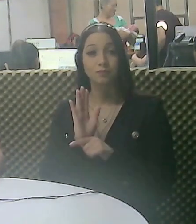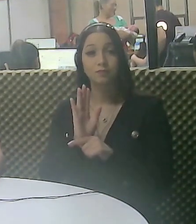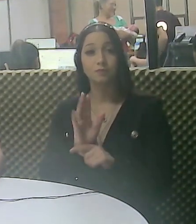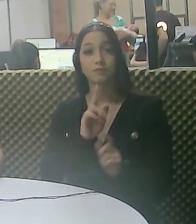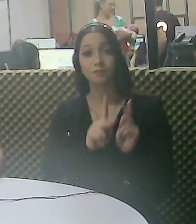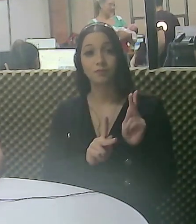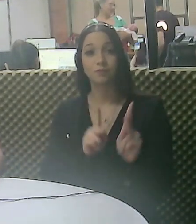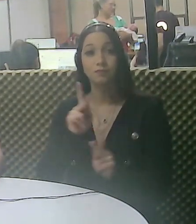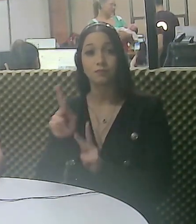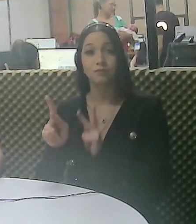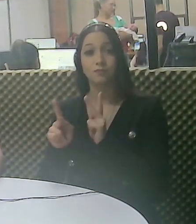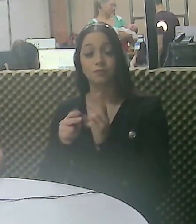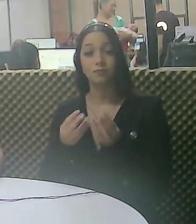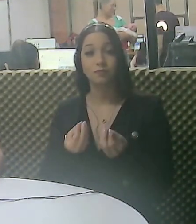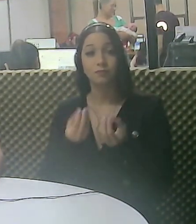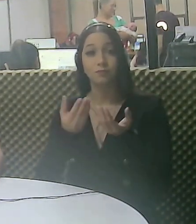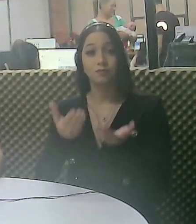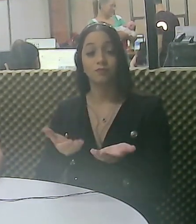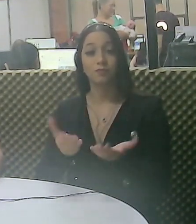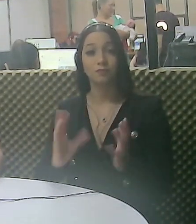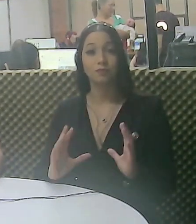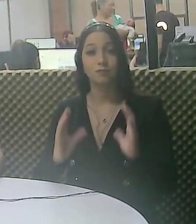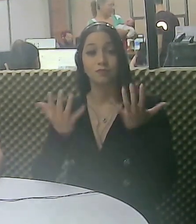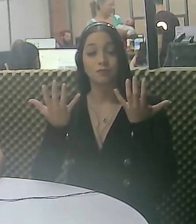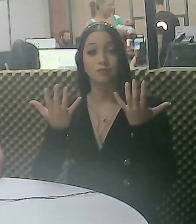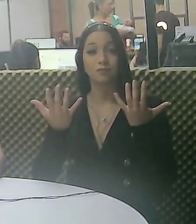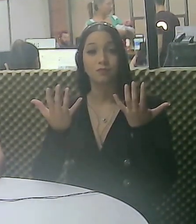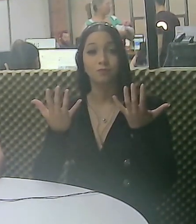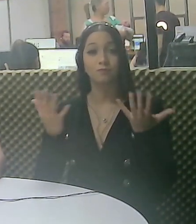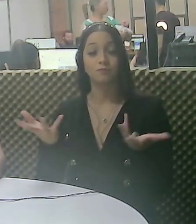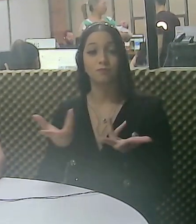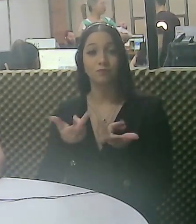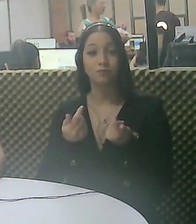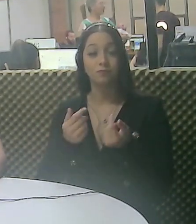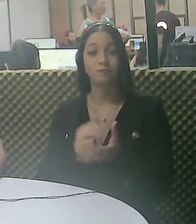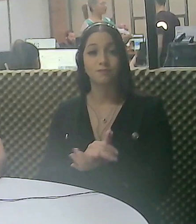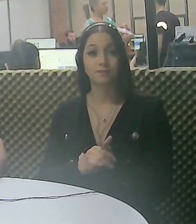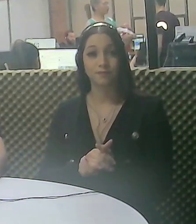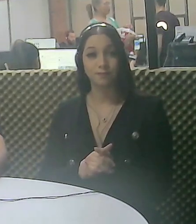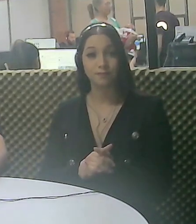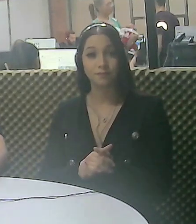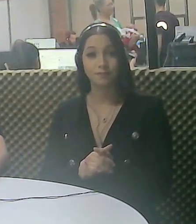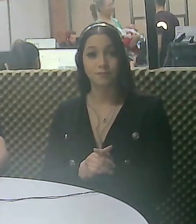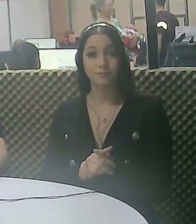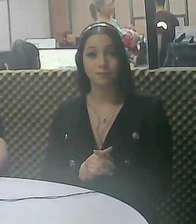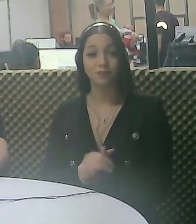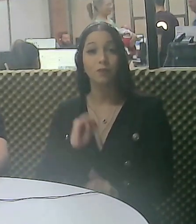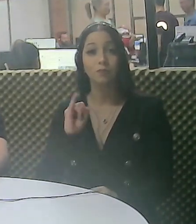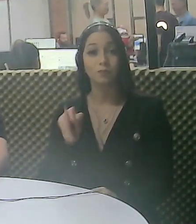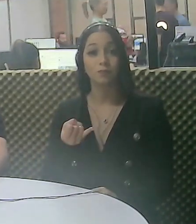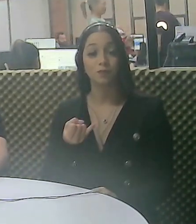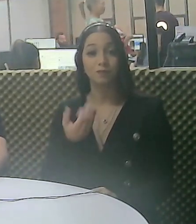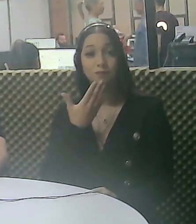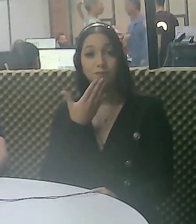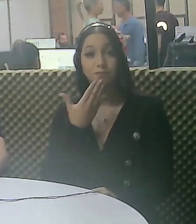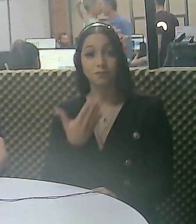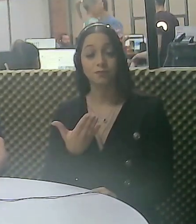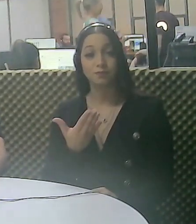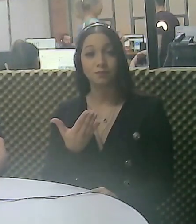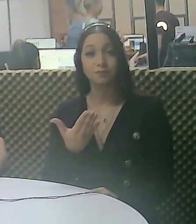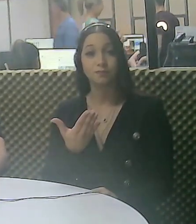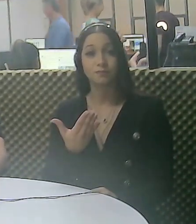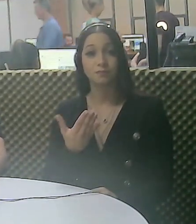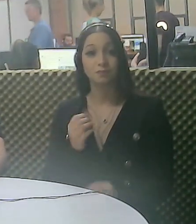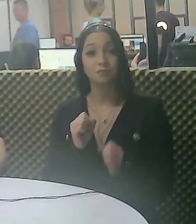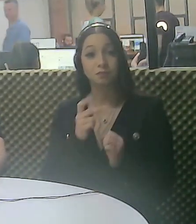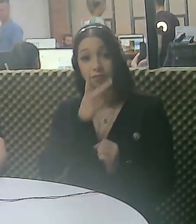da população com doações para que a campanha tenha um excelente sucesso. Eu aproveito esse momento e faço um apelo. Aqueles